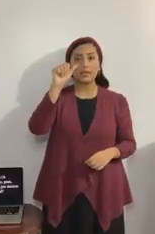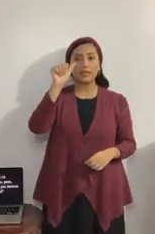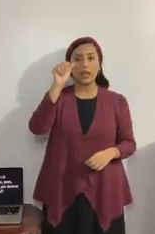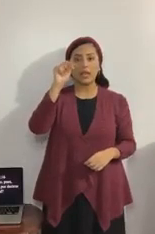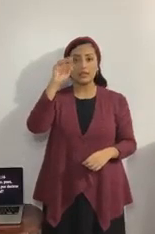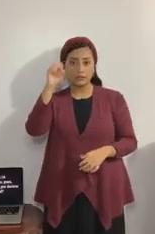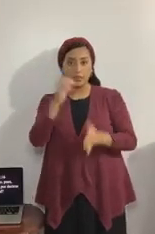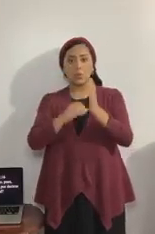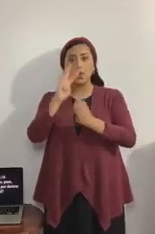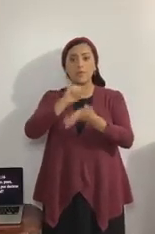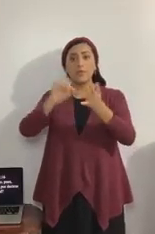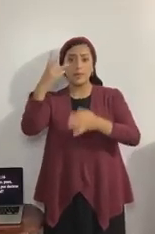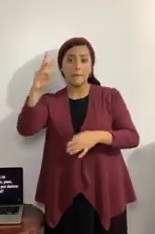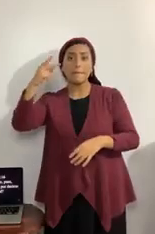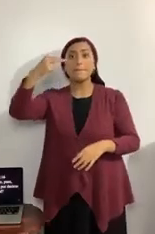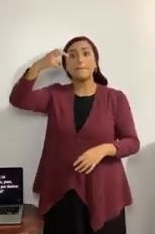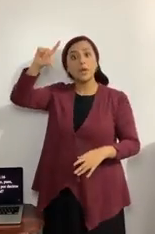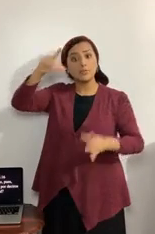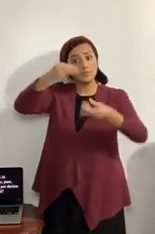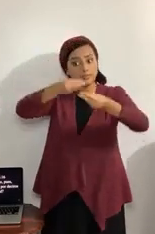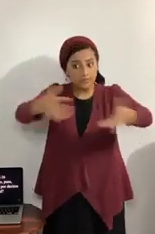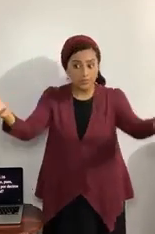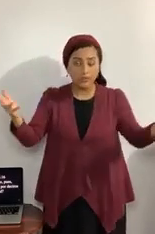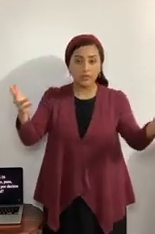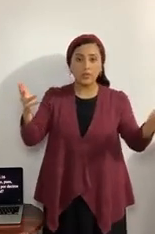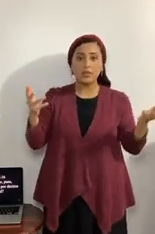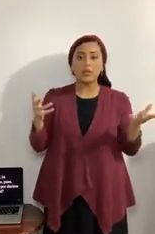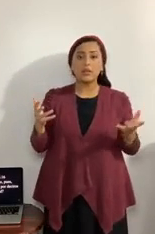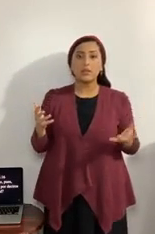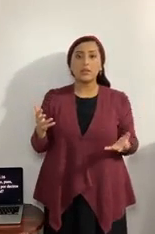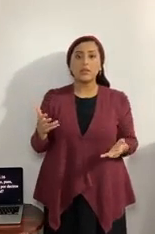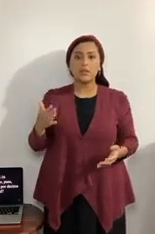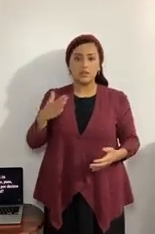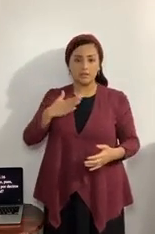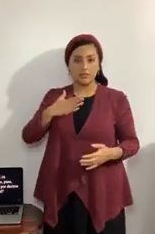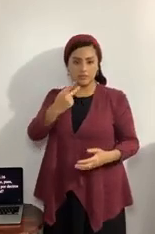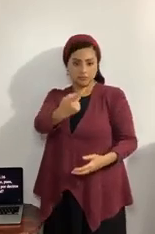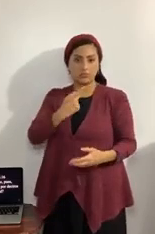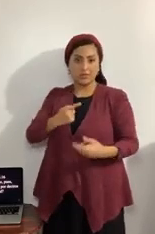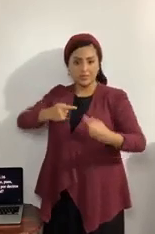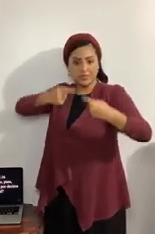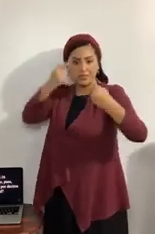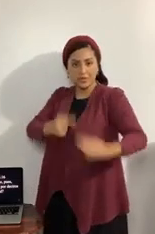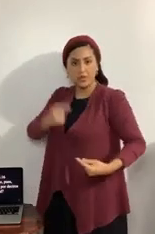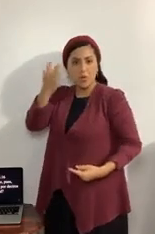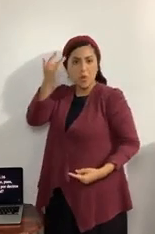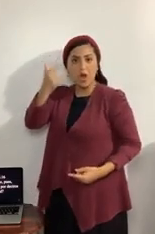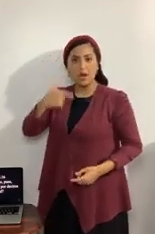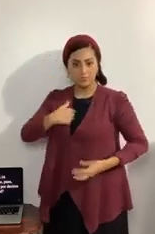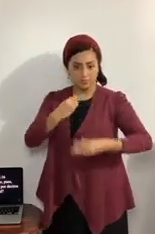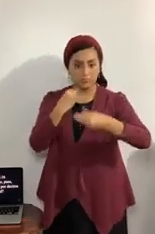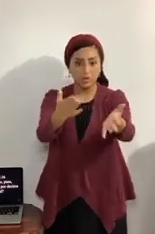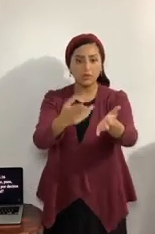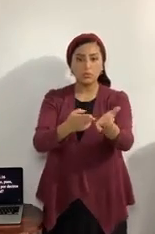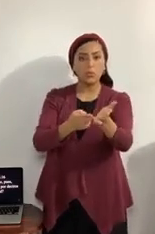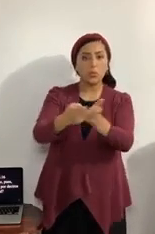dijo Pablo les dijo, me he hecho pues vuestro enemigo por deciros la verdad. Eso está en